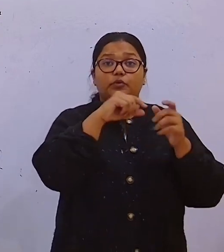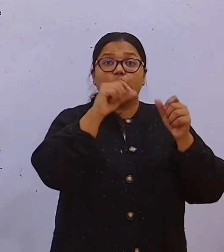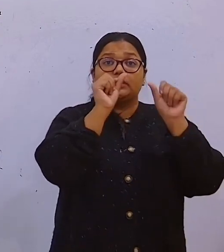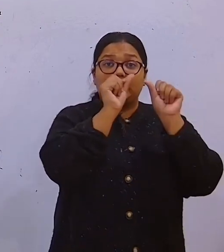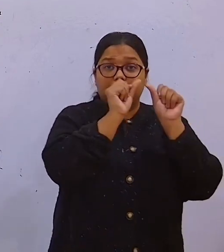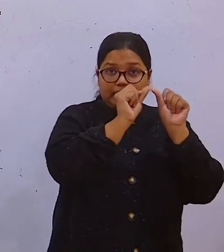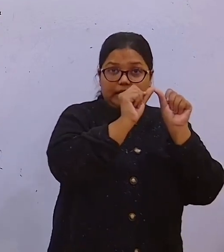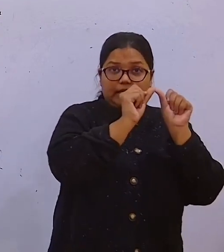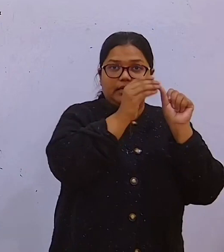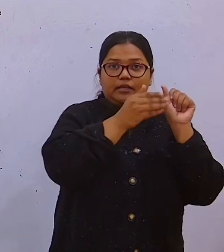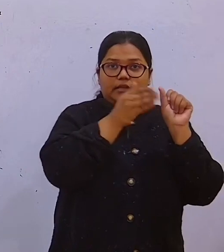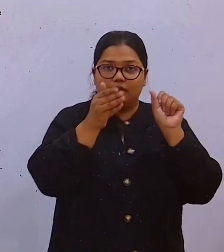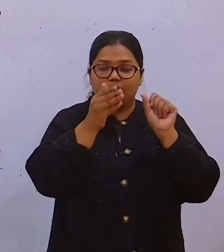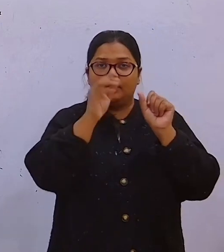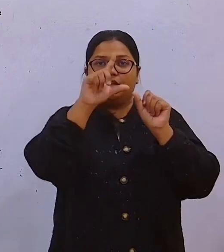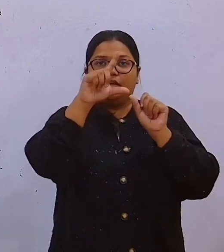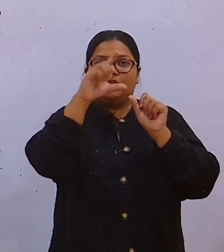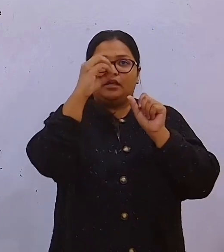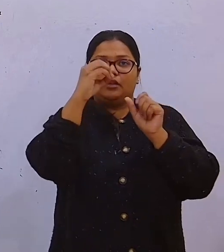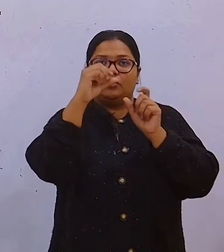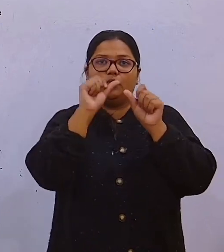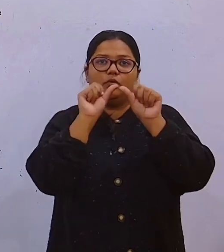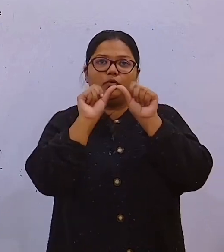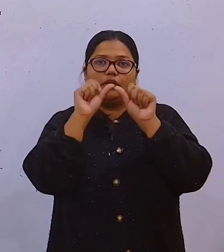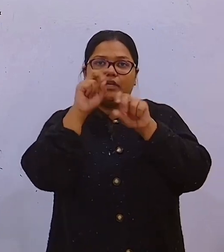अ लॉफ ऑफ स्लैश अ